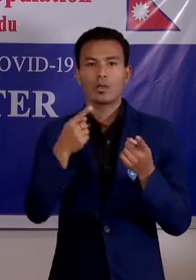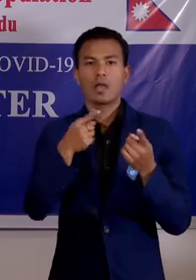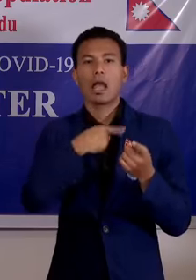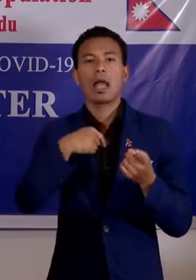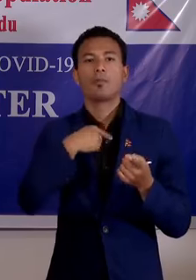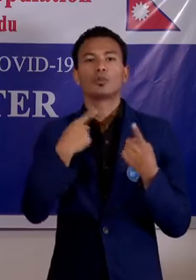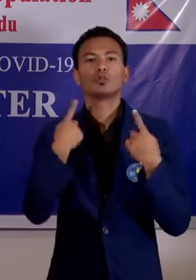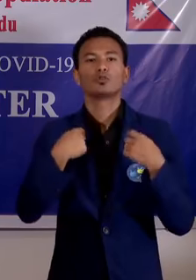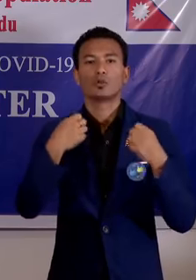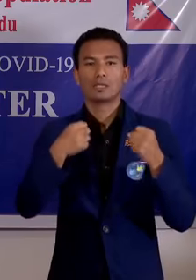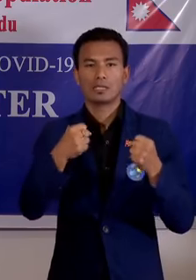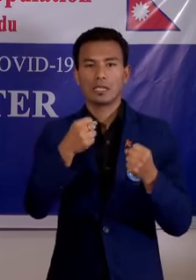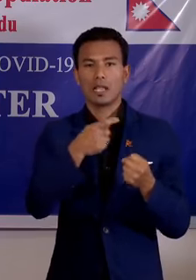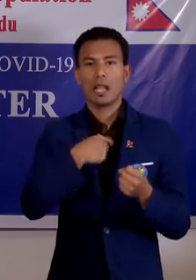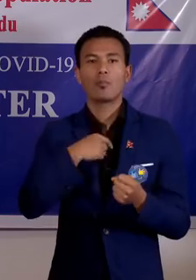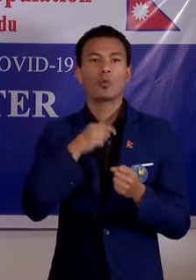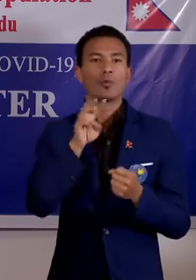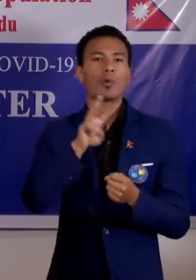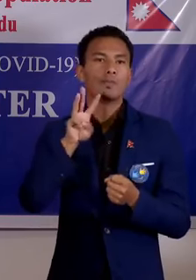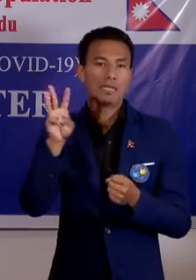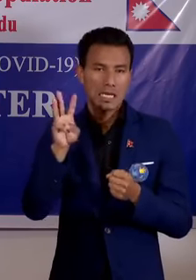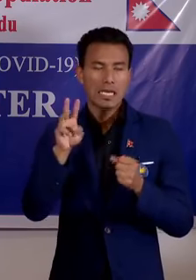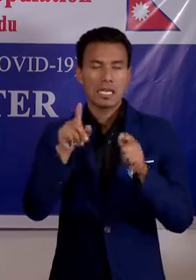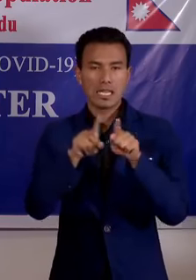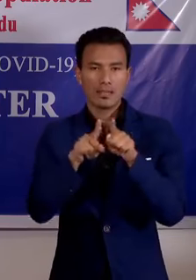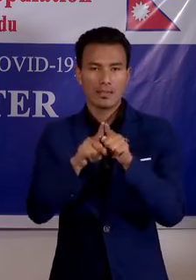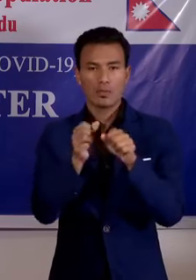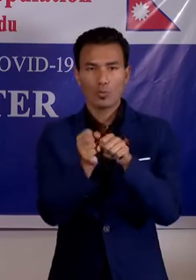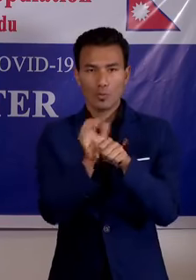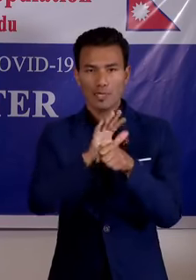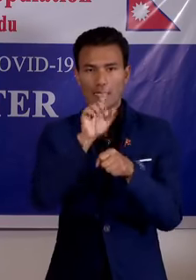र हाम्रो वेब पेज